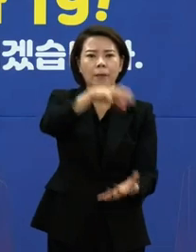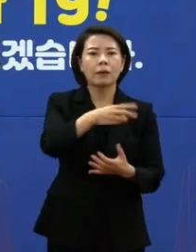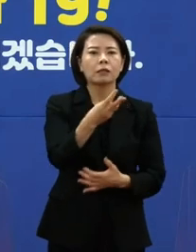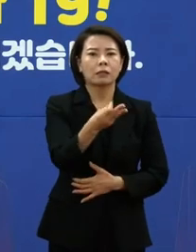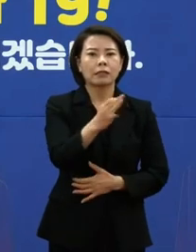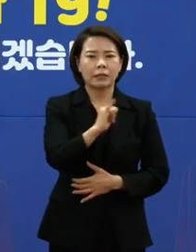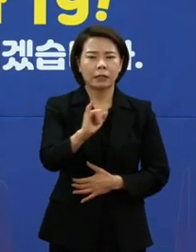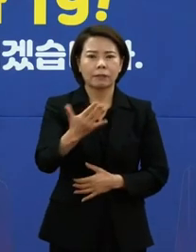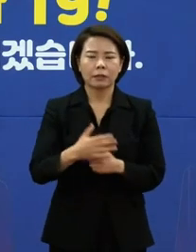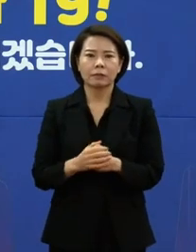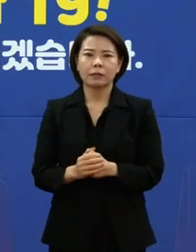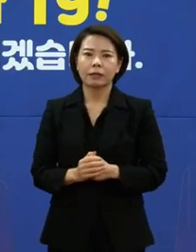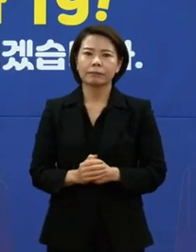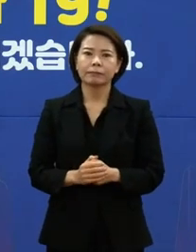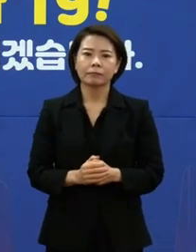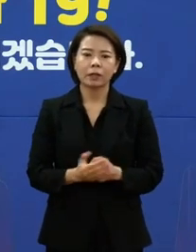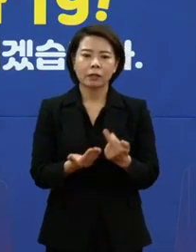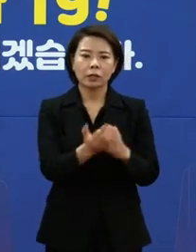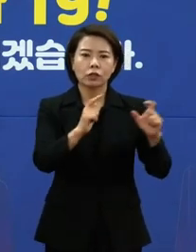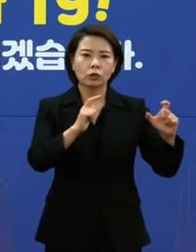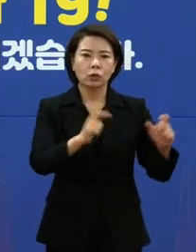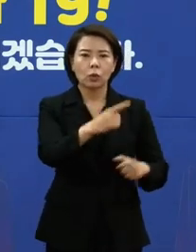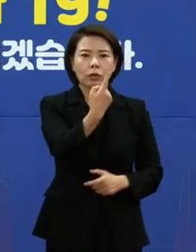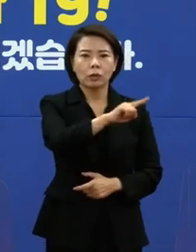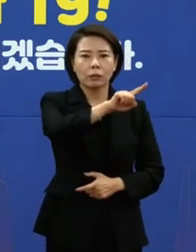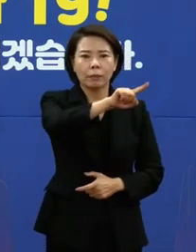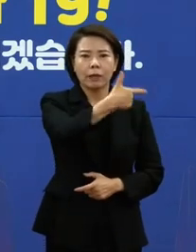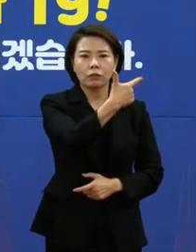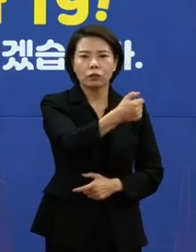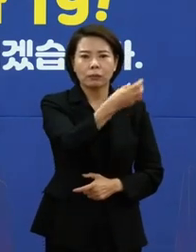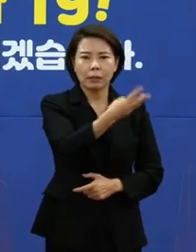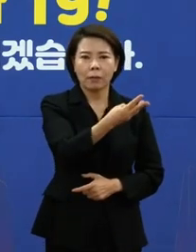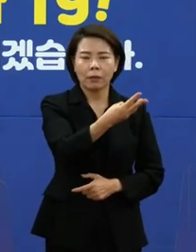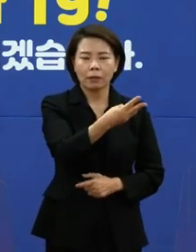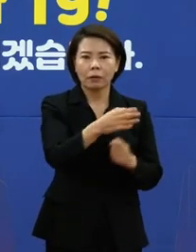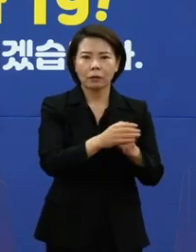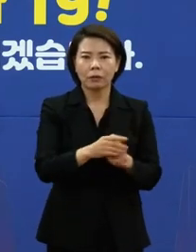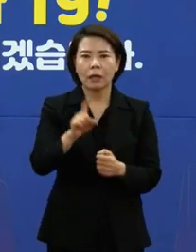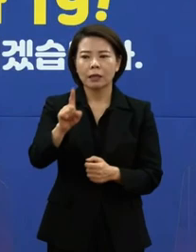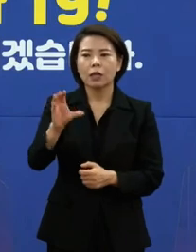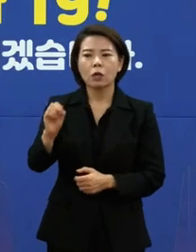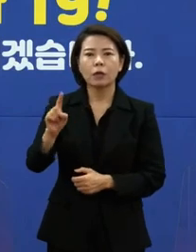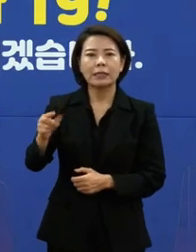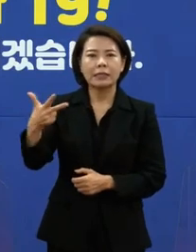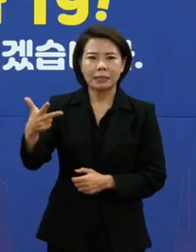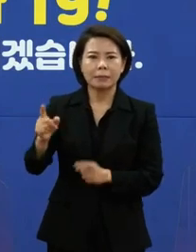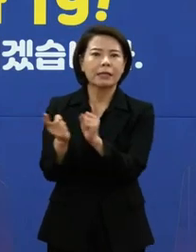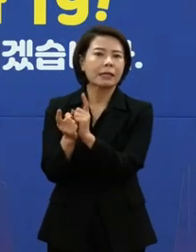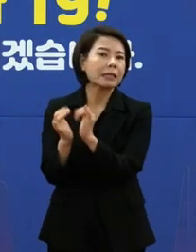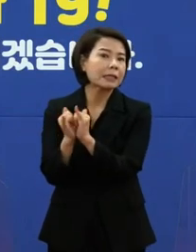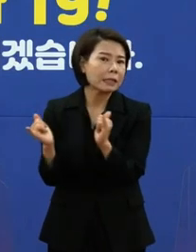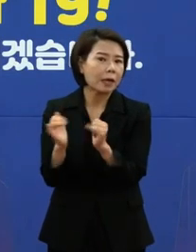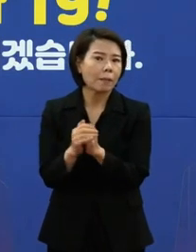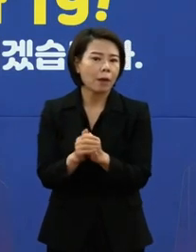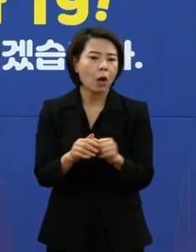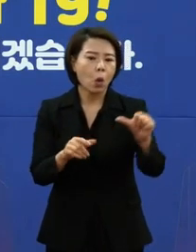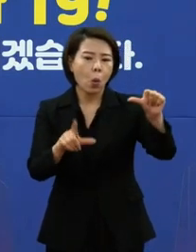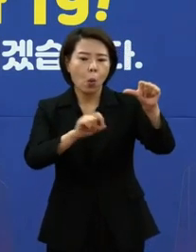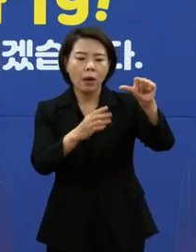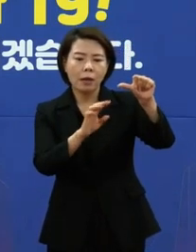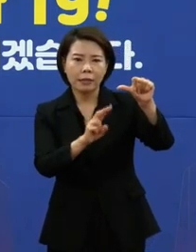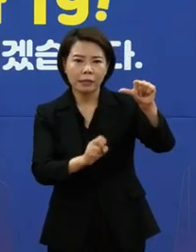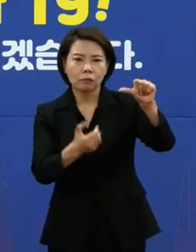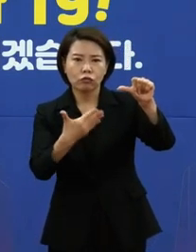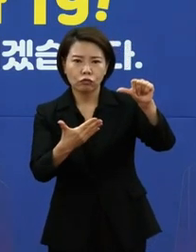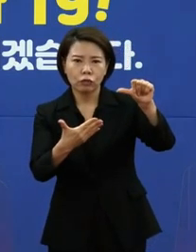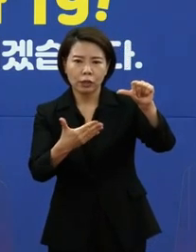13명으로 늘었습니다. 제주 1164번 확진자는 1017번이 접촉자로 지난 5월 29일